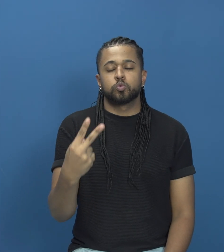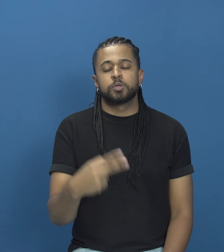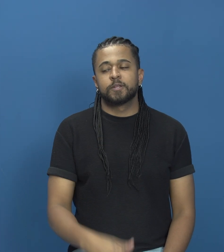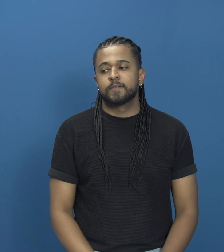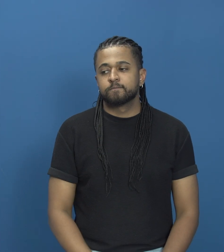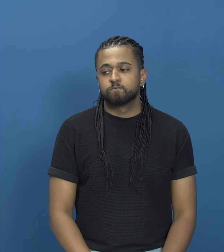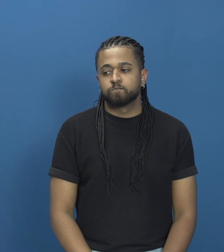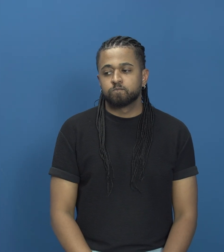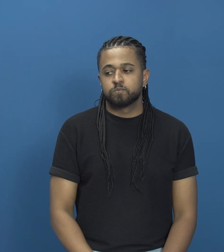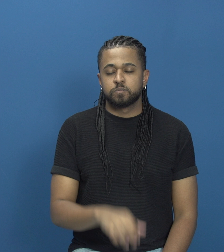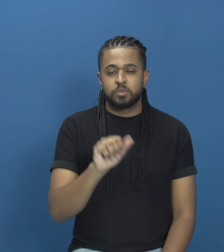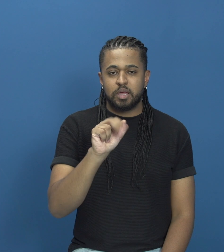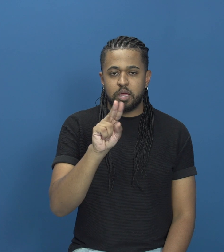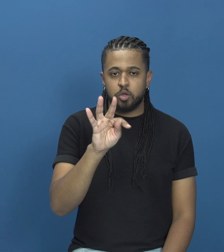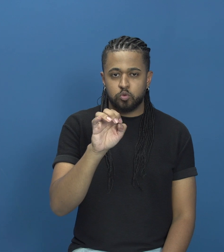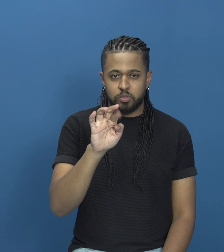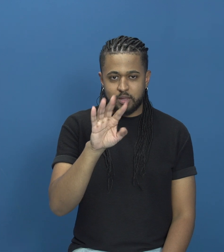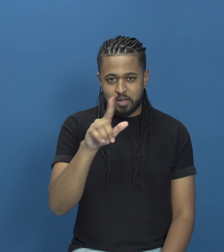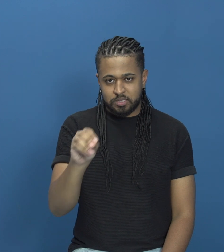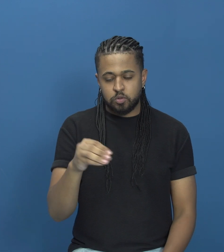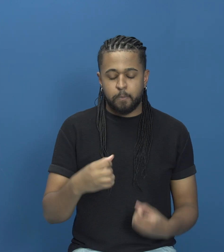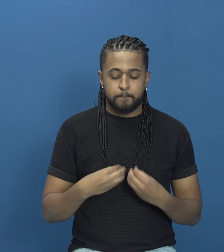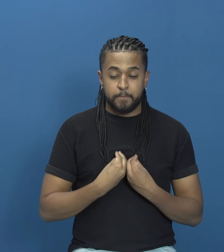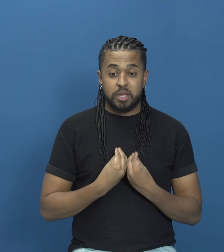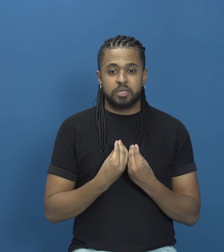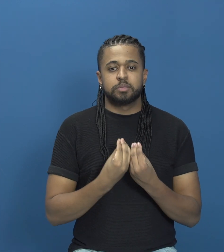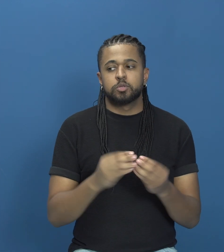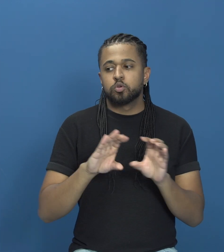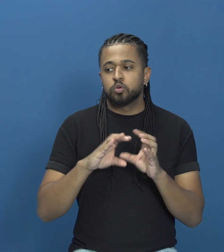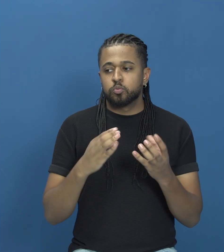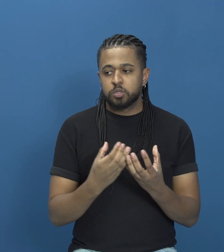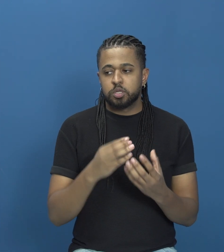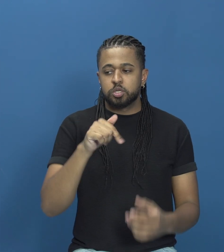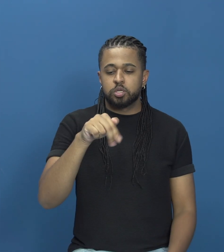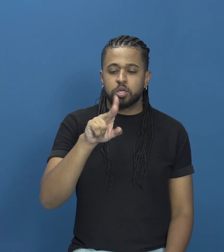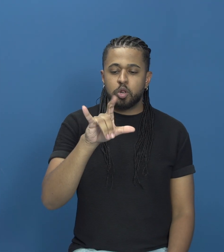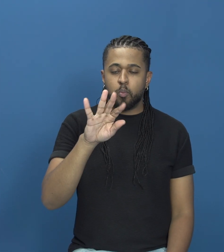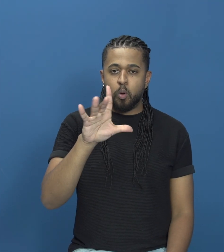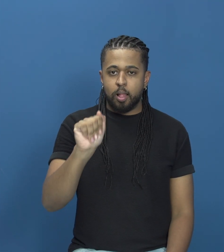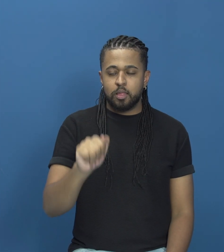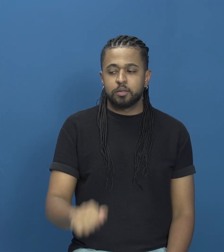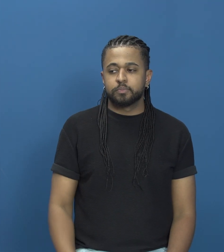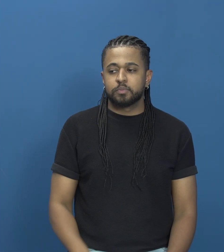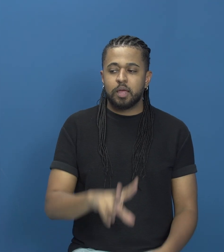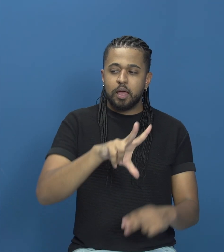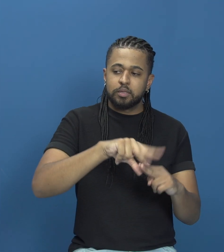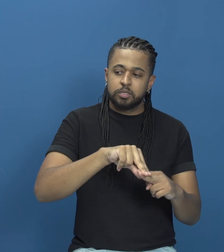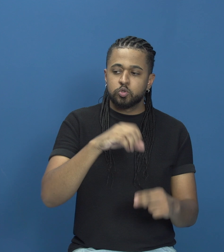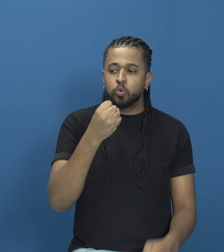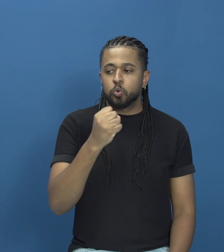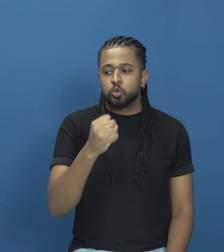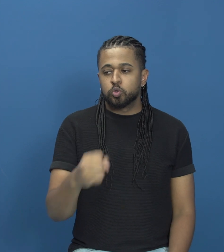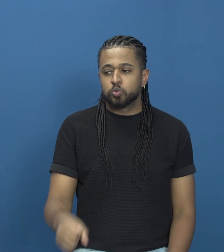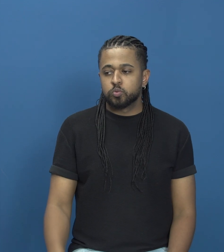11.11.1.2 Autodeclaração de pertencimento à comunidade quilombola, abre parênteses, anexo